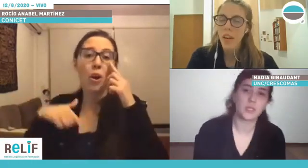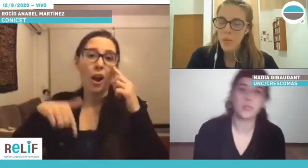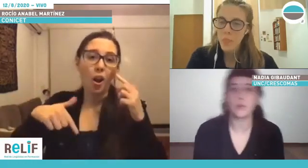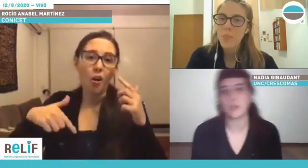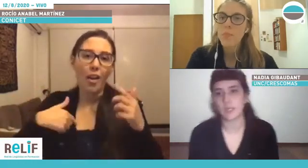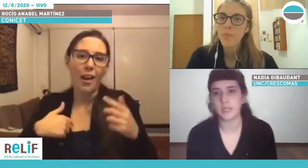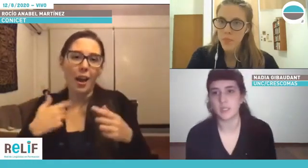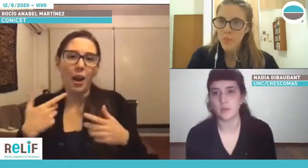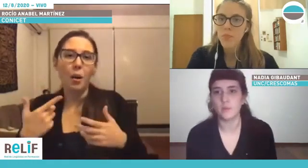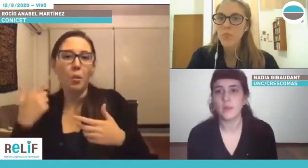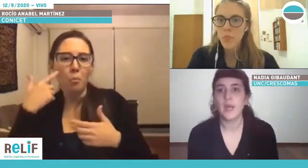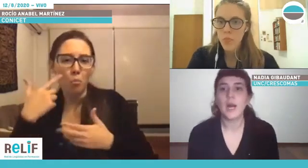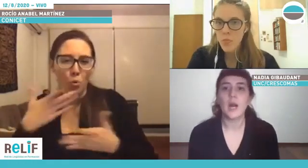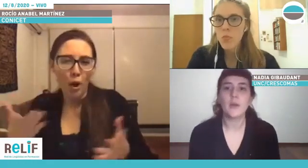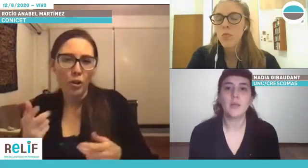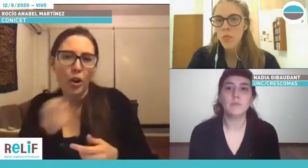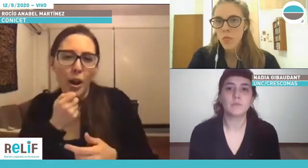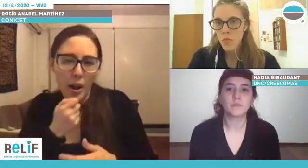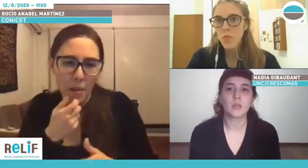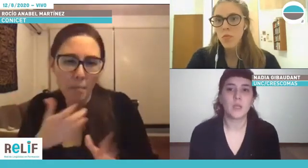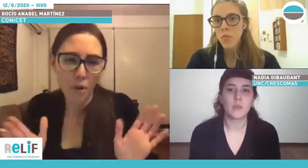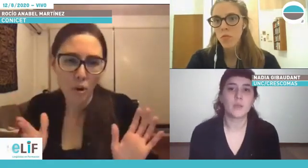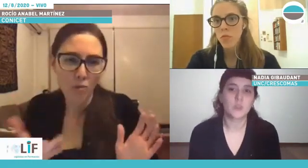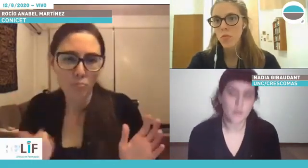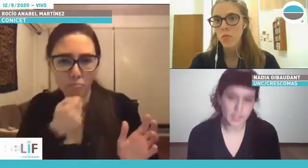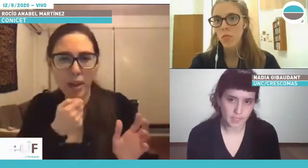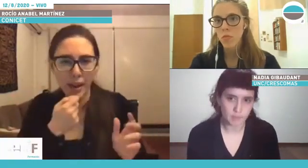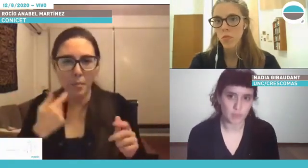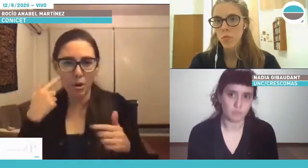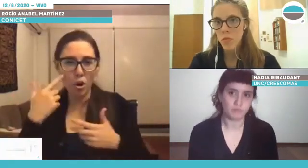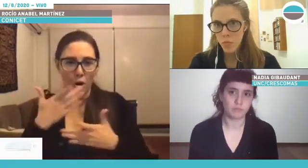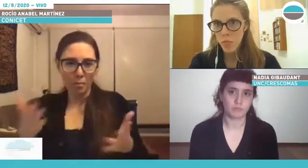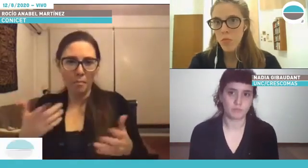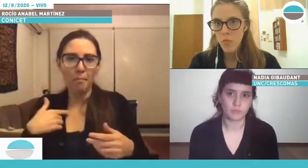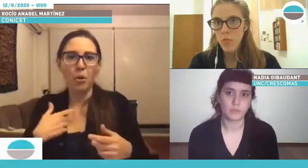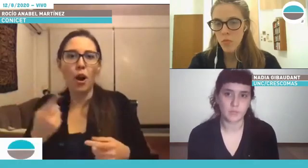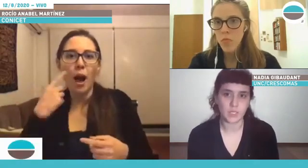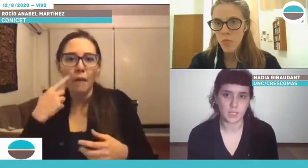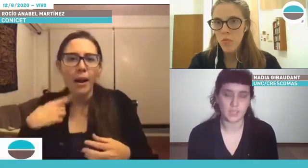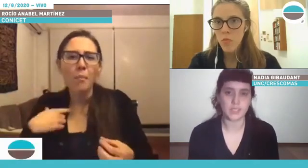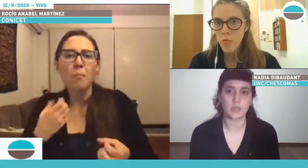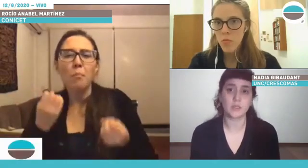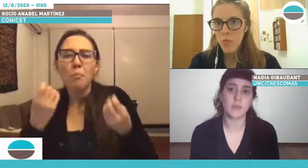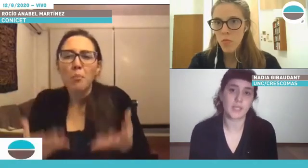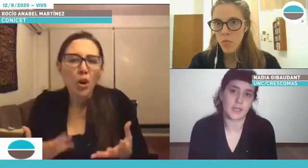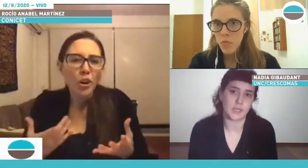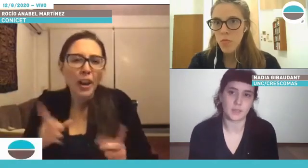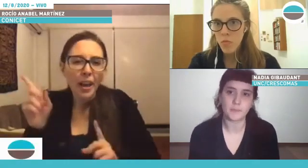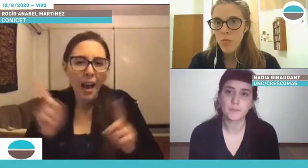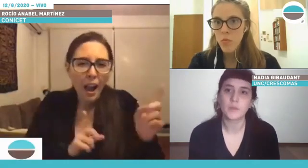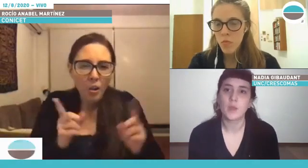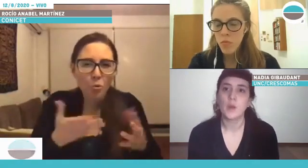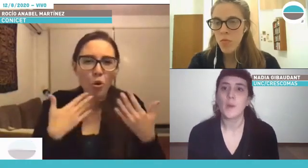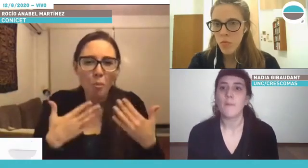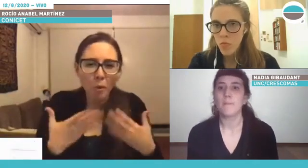Algún sustantivo y adjetivo. Ahora les muestro un ejemplo de esas cosas para que